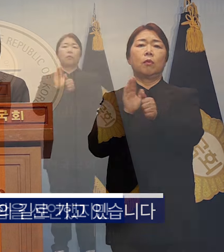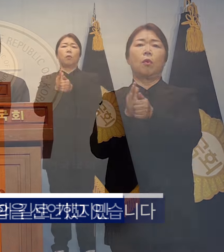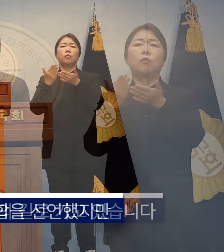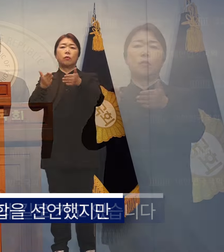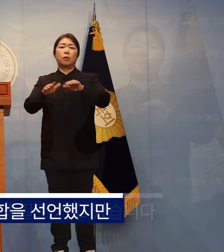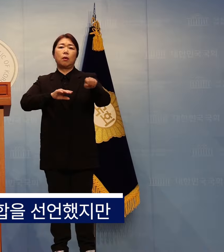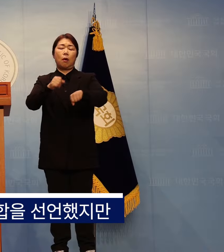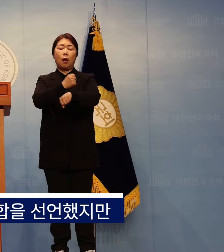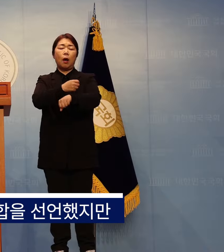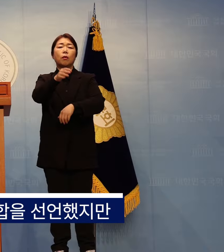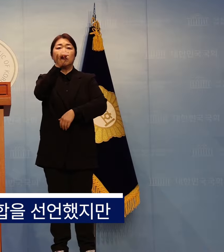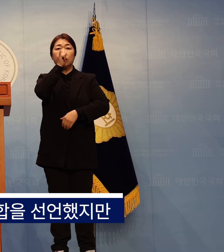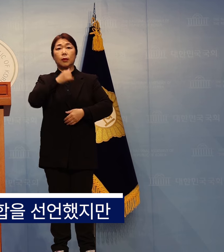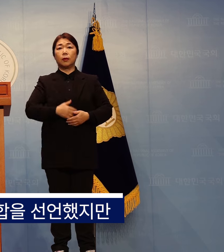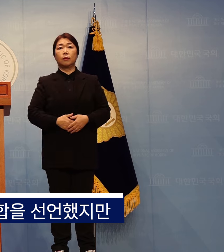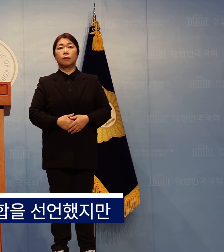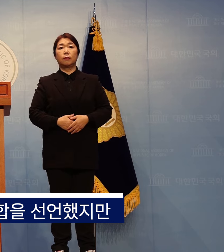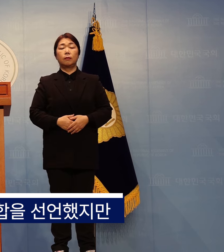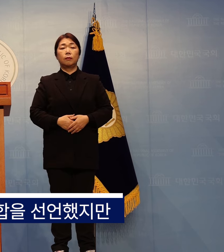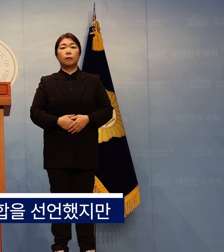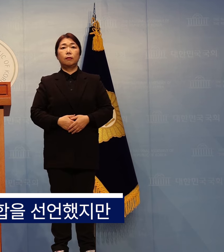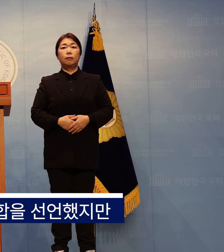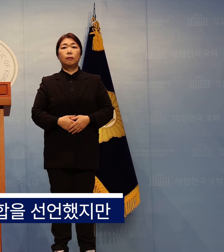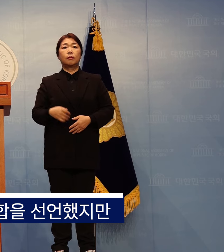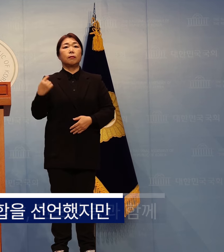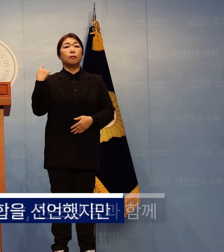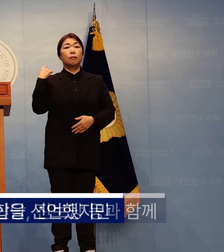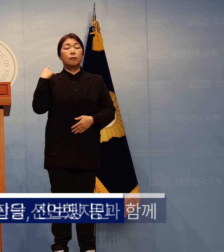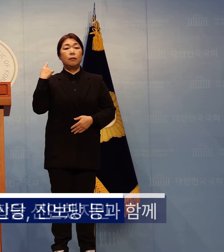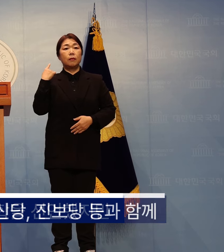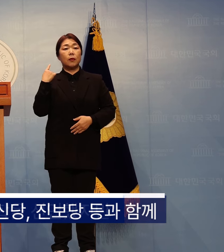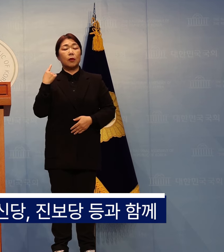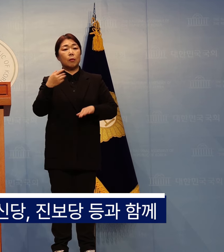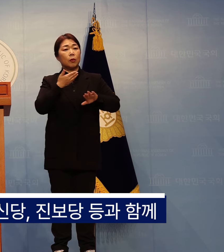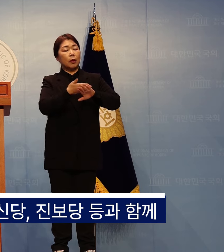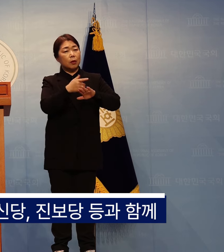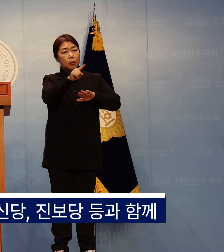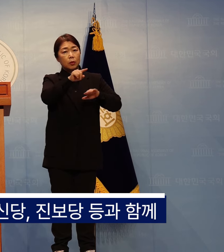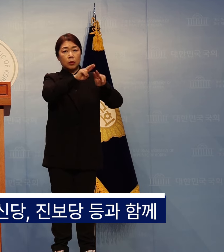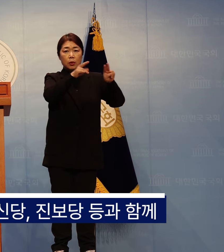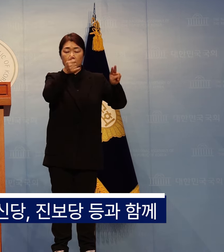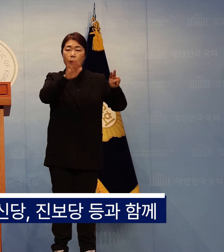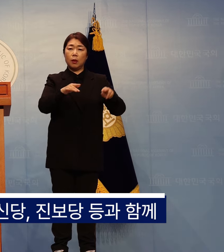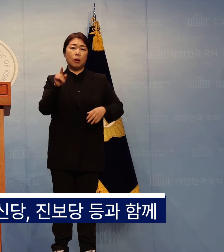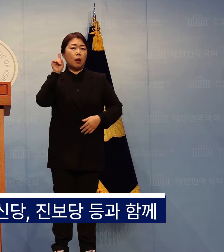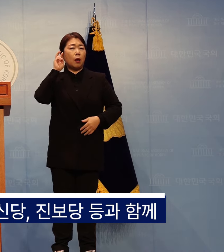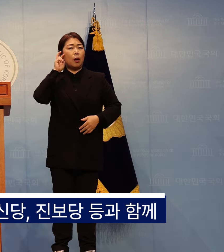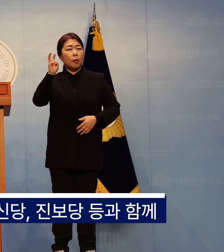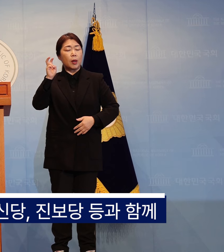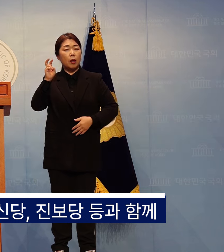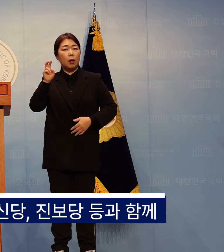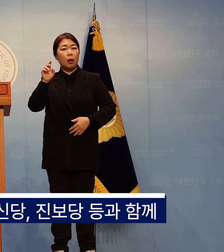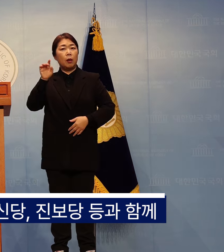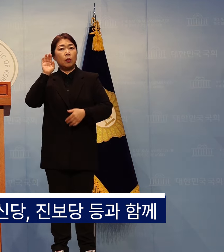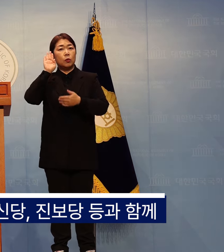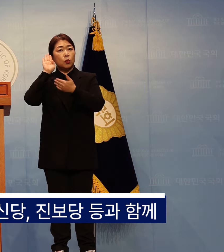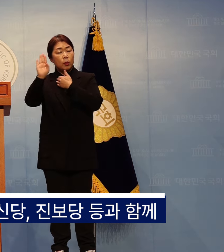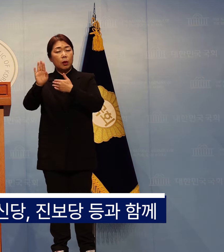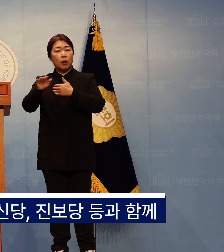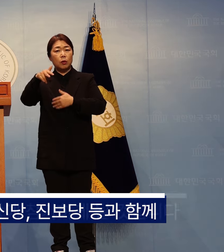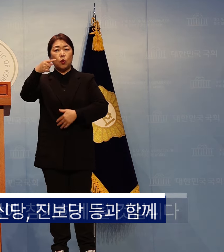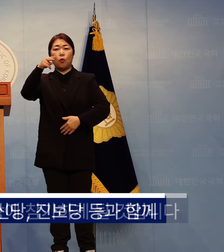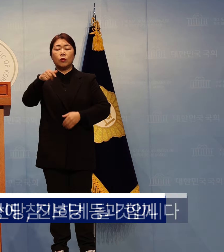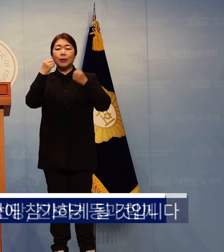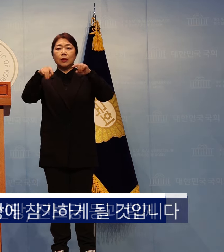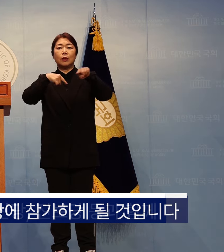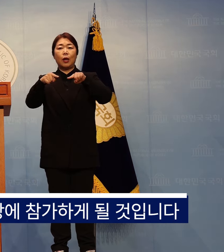있습니다. 어제는 운동권 최소연합을 선언했지만 조만간 조국신당과 개혁연합신당, 진보당